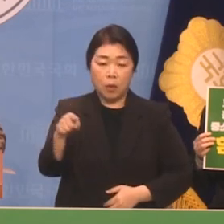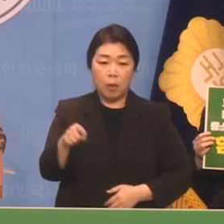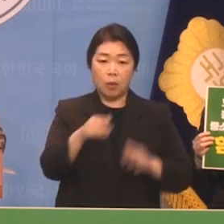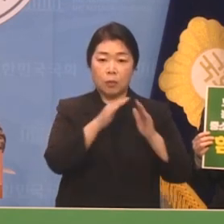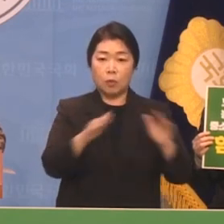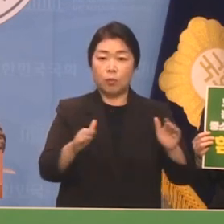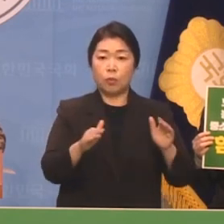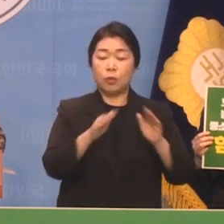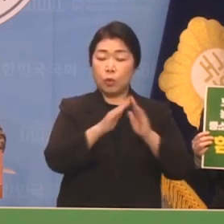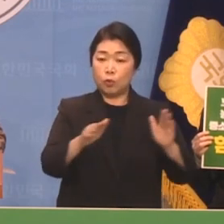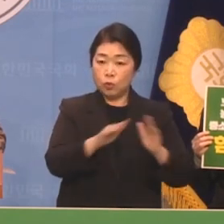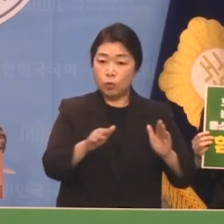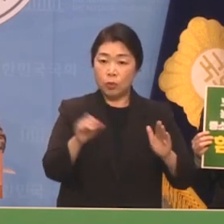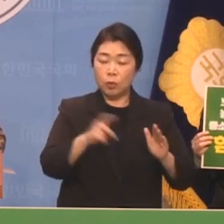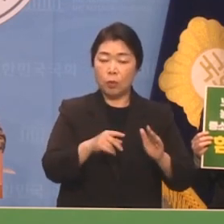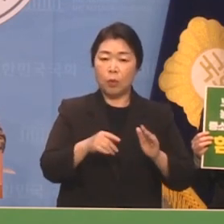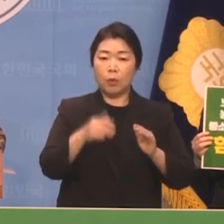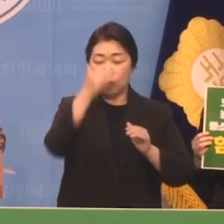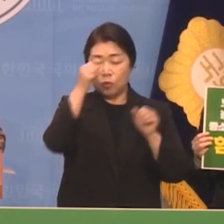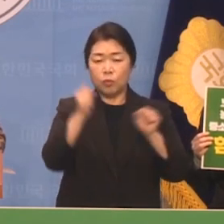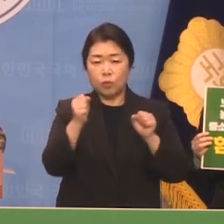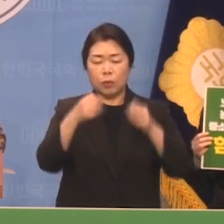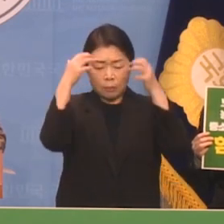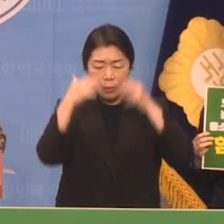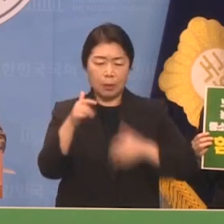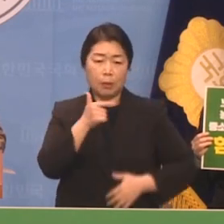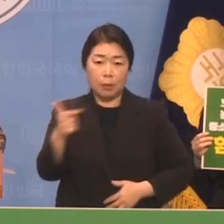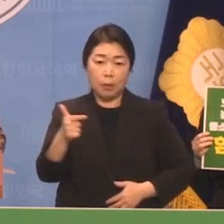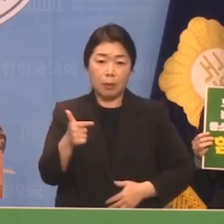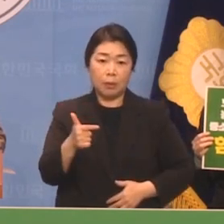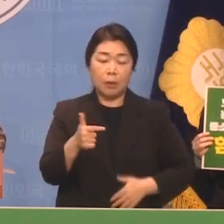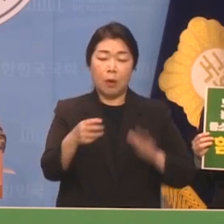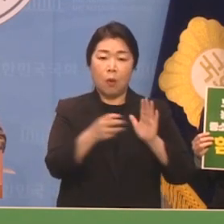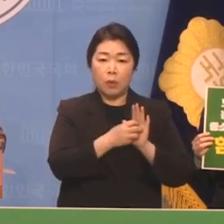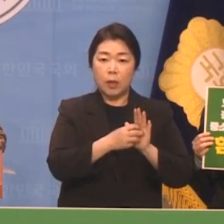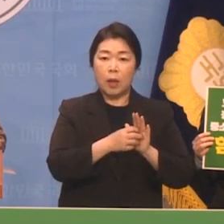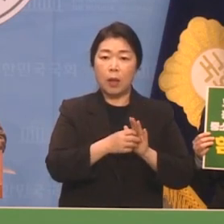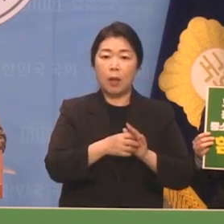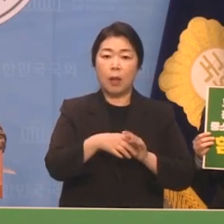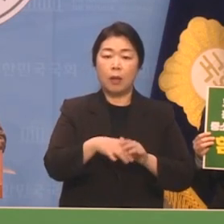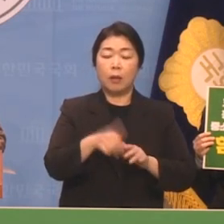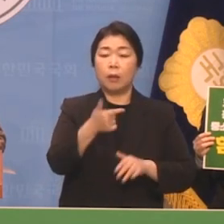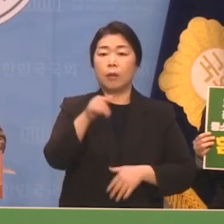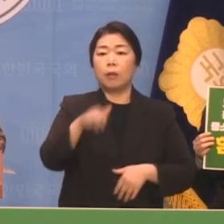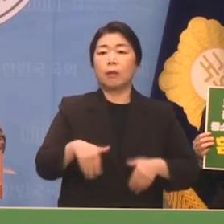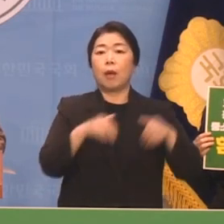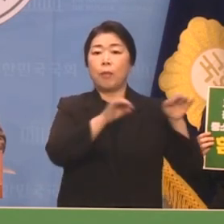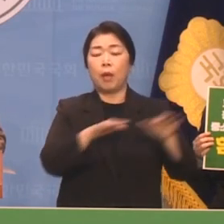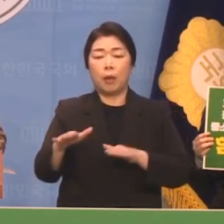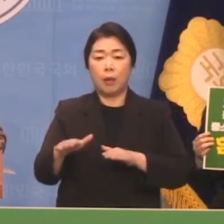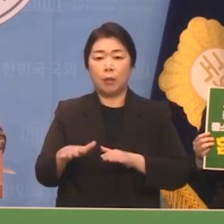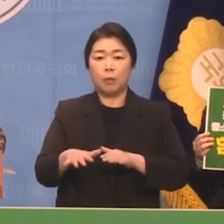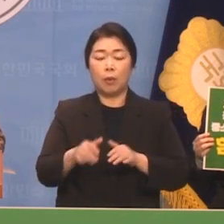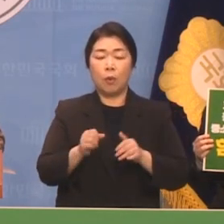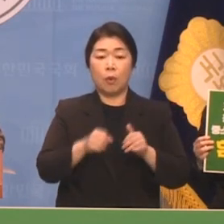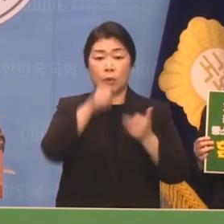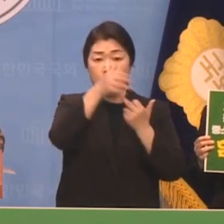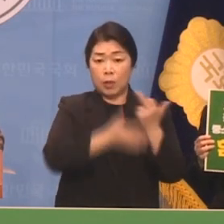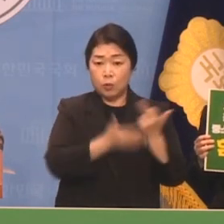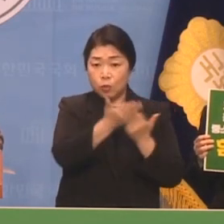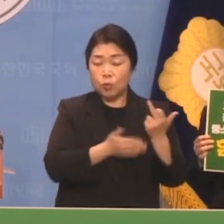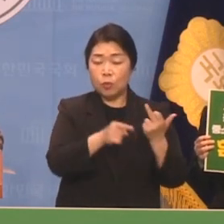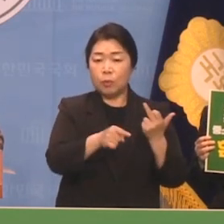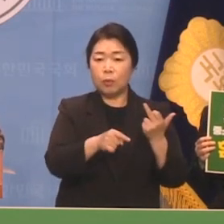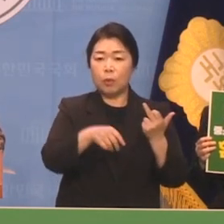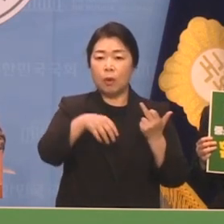위험도가 높고 경남 남해, 거제, 경북 경주, 제주 서귀포 등은 폭우 위험도가 높게